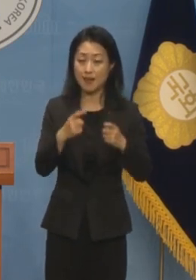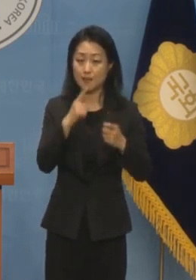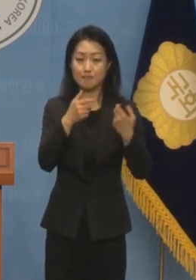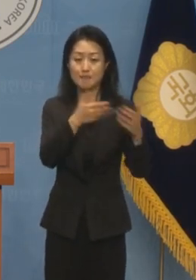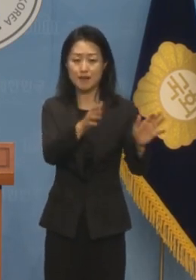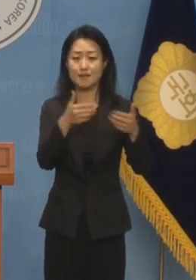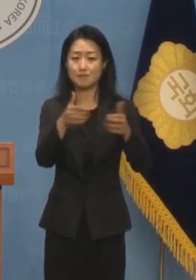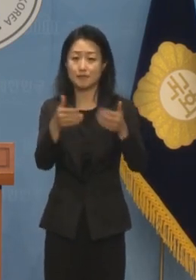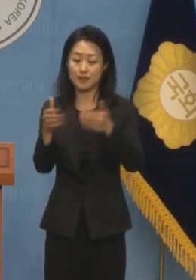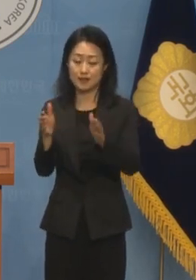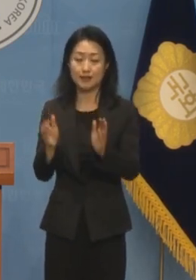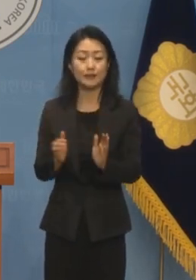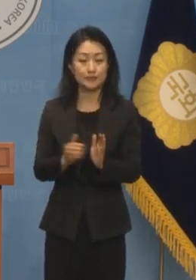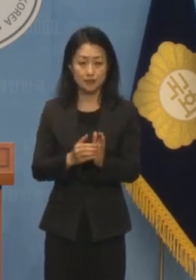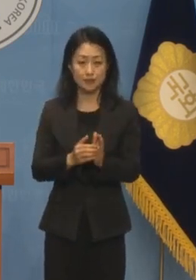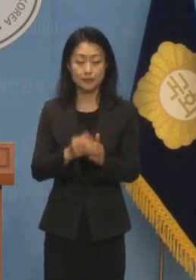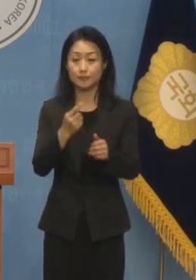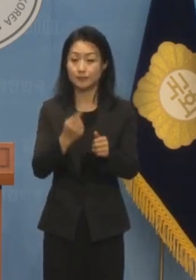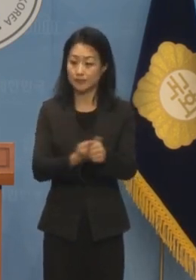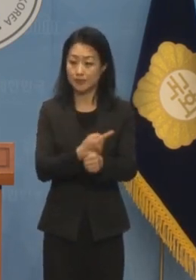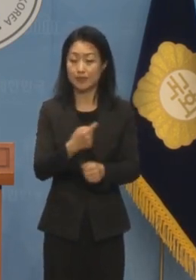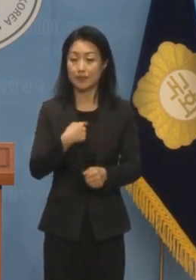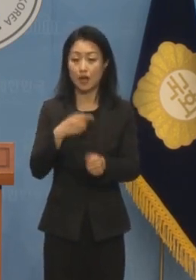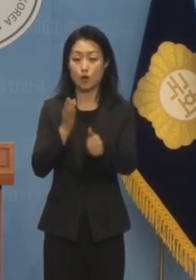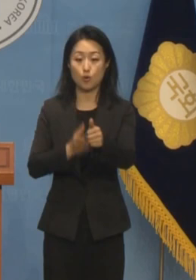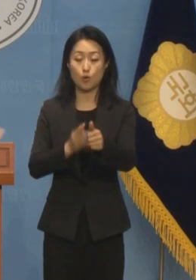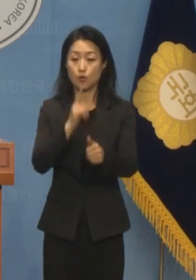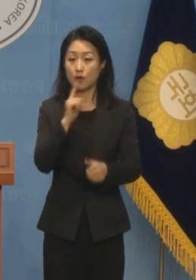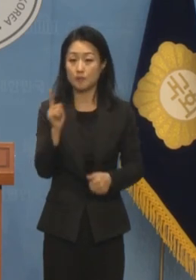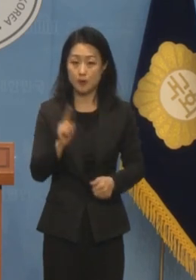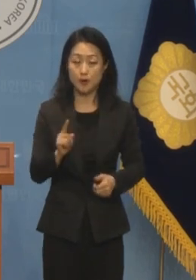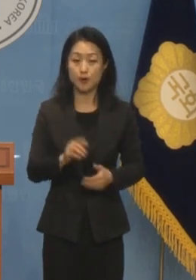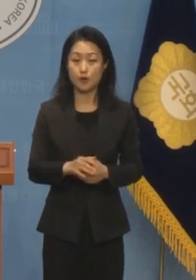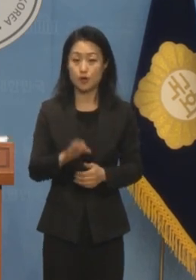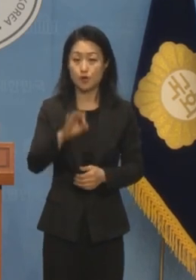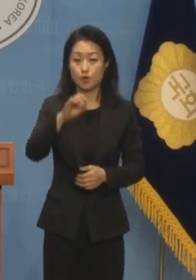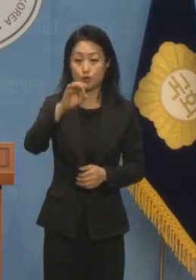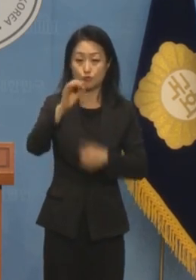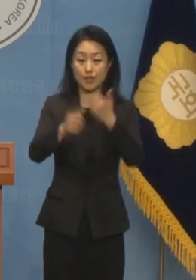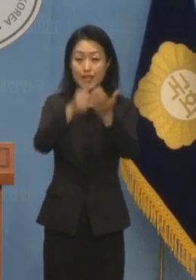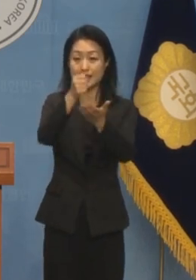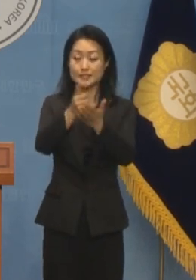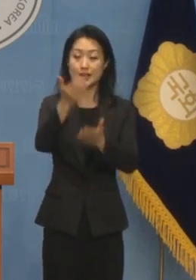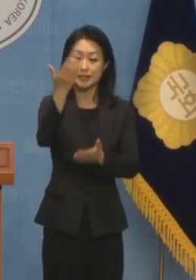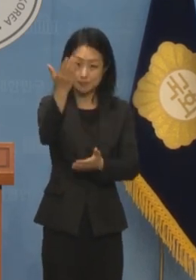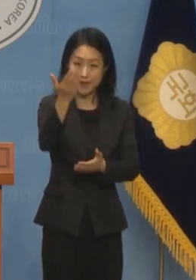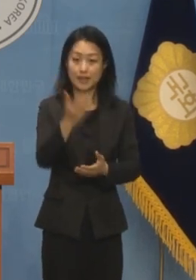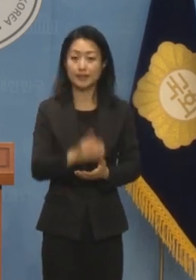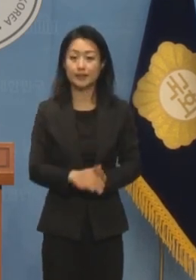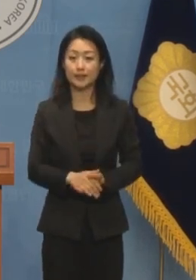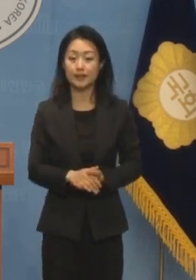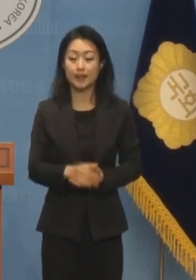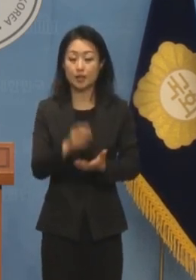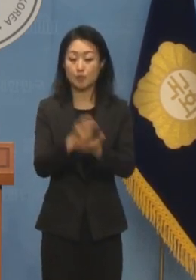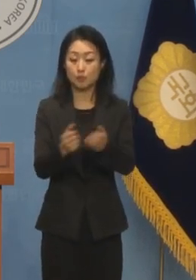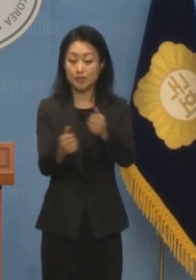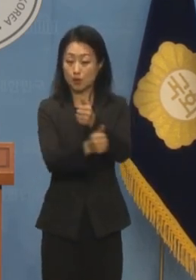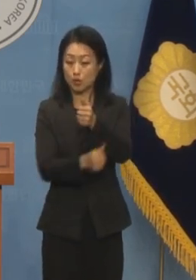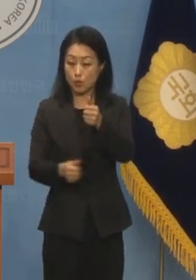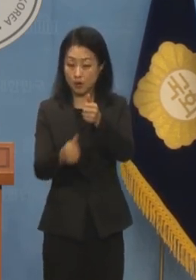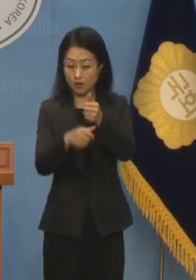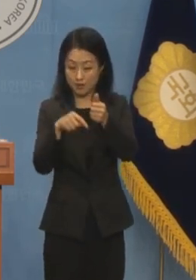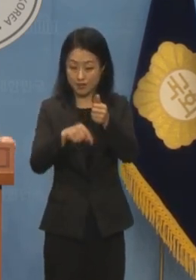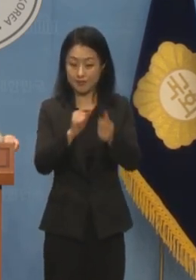일관했습니다. 그래서 요구합니다. 우원식 국회의장은